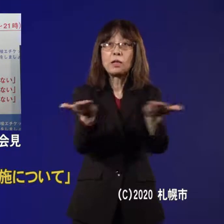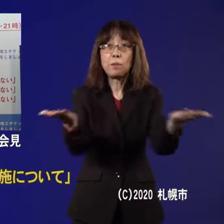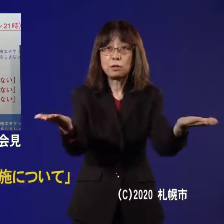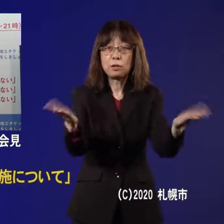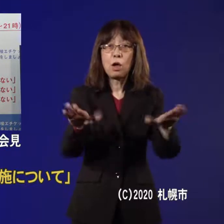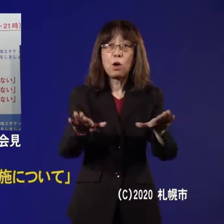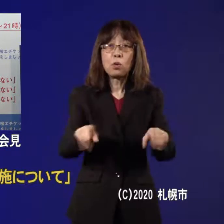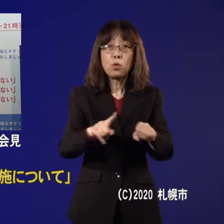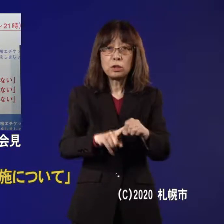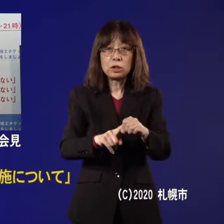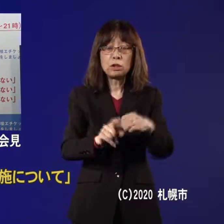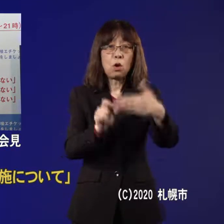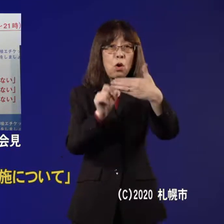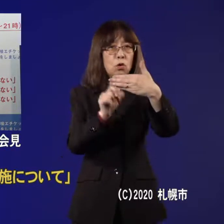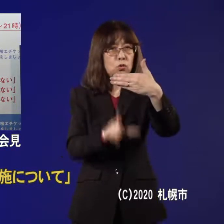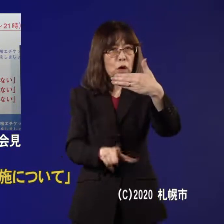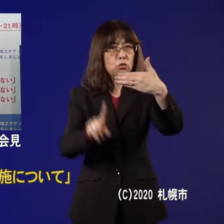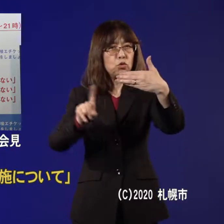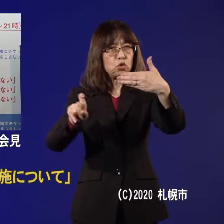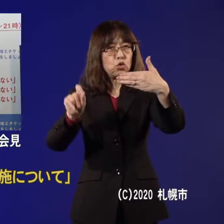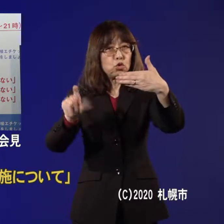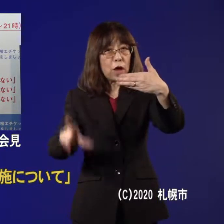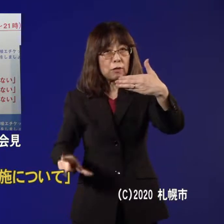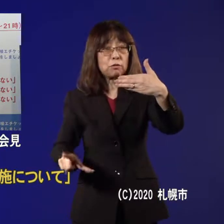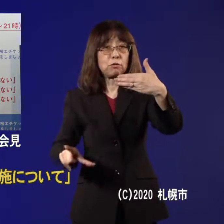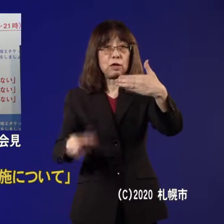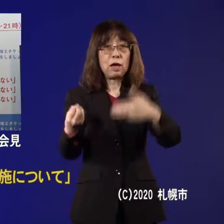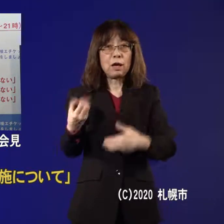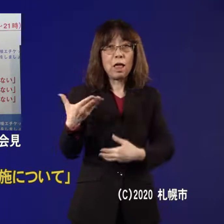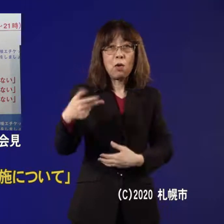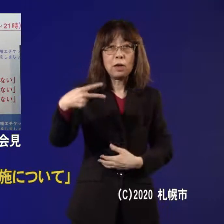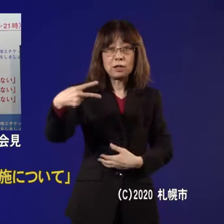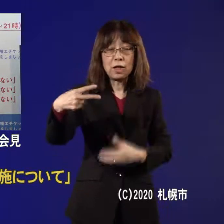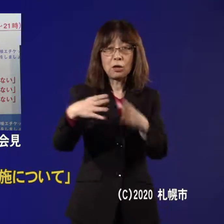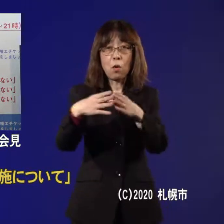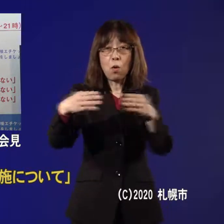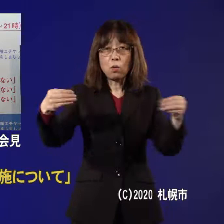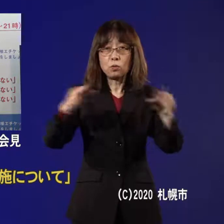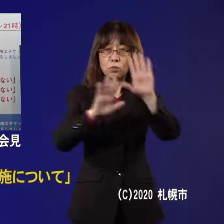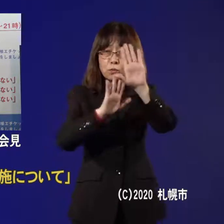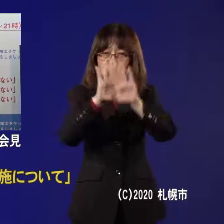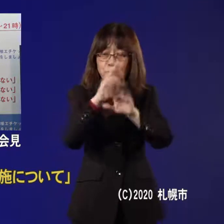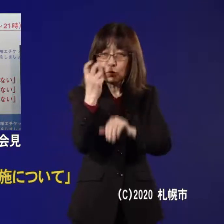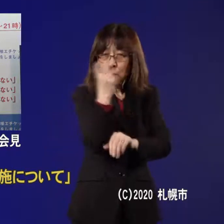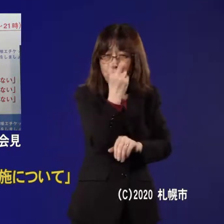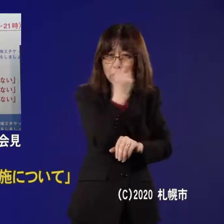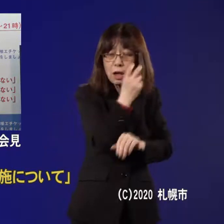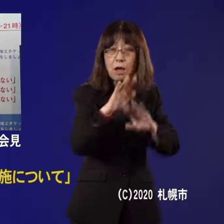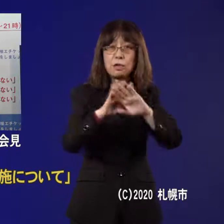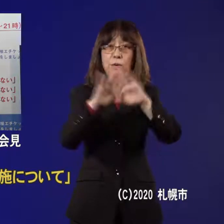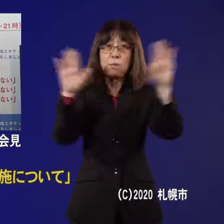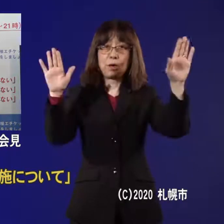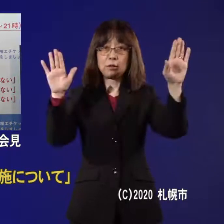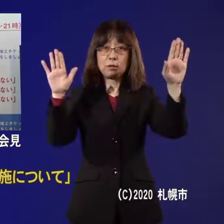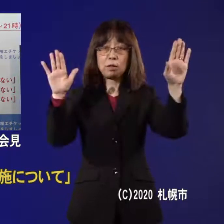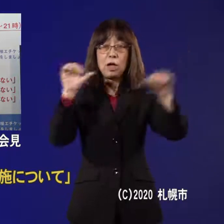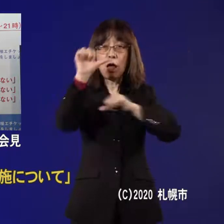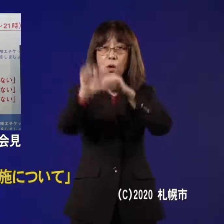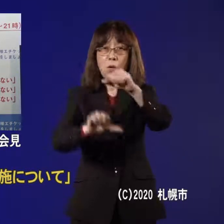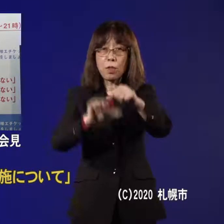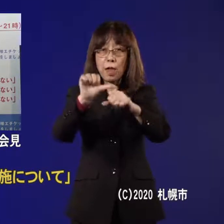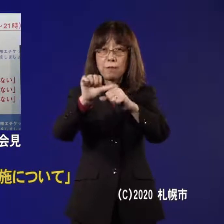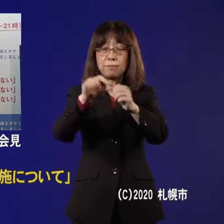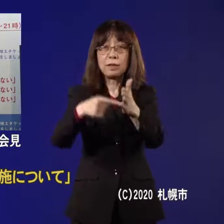月から10月にかけまして、令和2年の国勢調査が行われます。これは5年に一